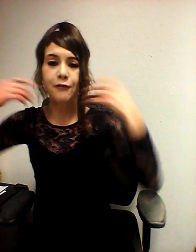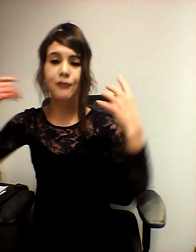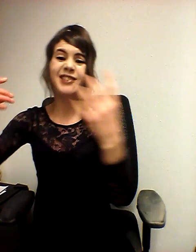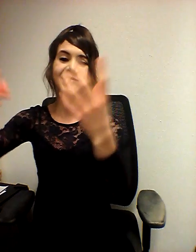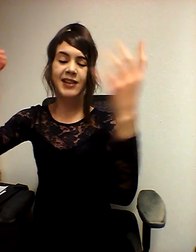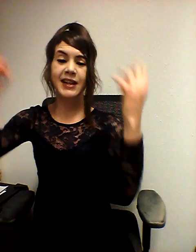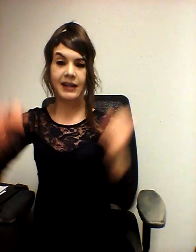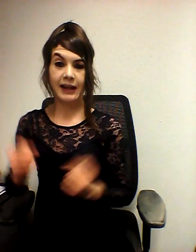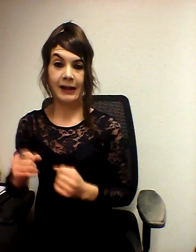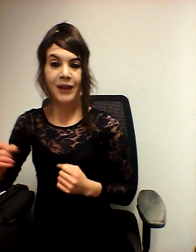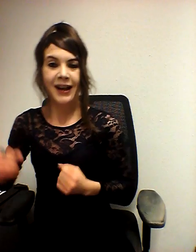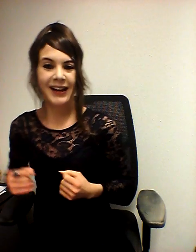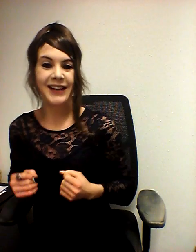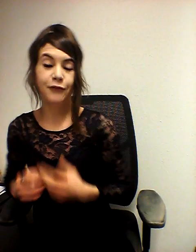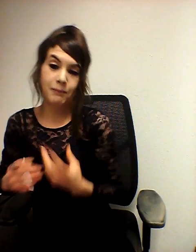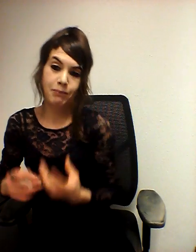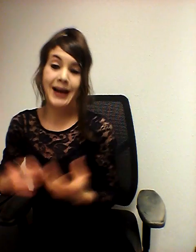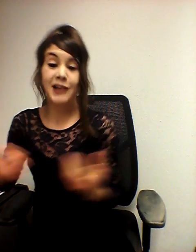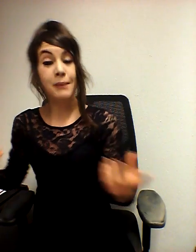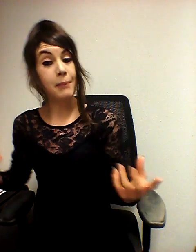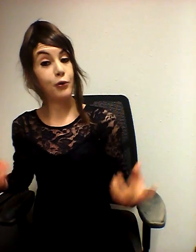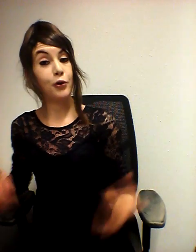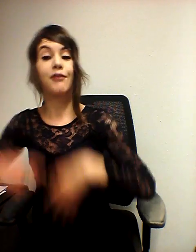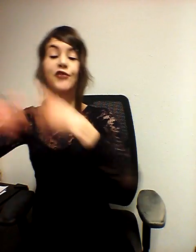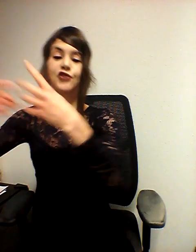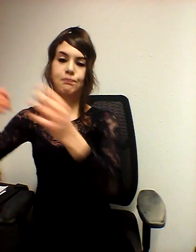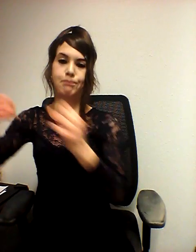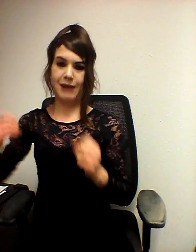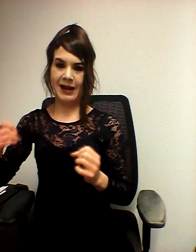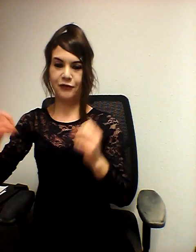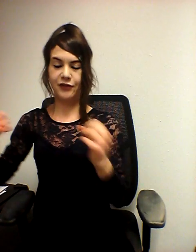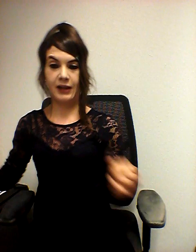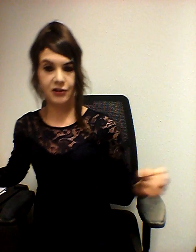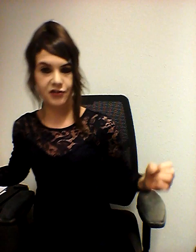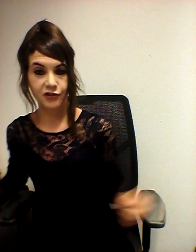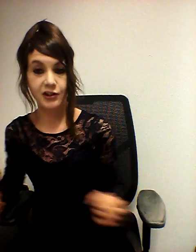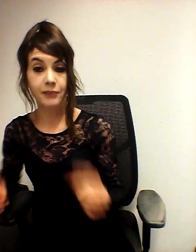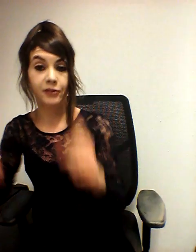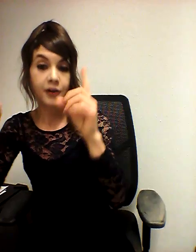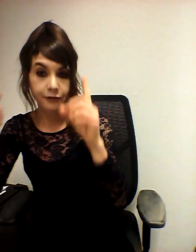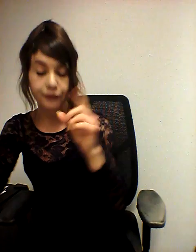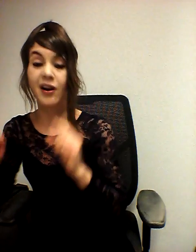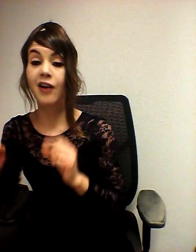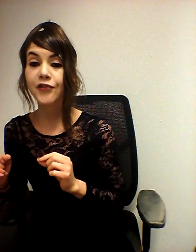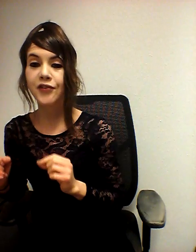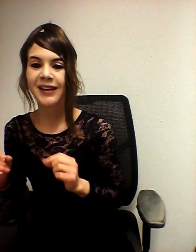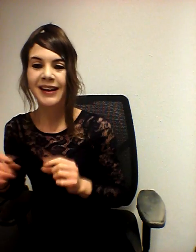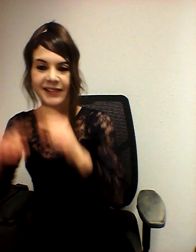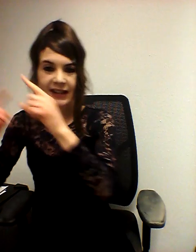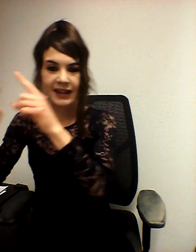vertering en dat vindt plaats met behulp van spijsverteringsenzym want die